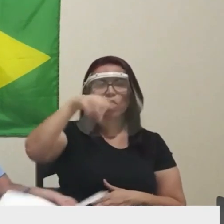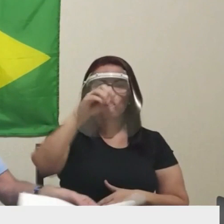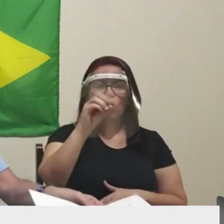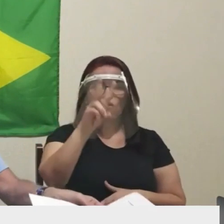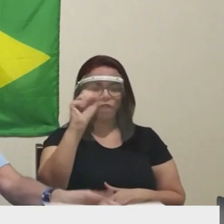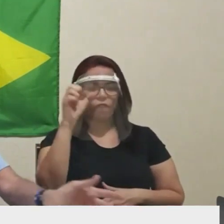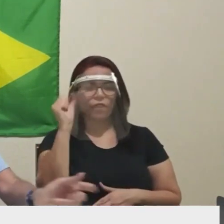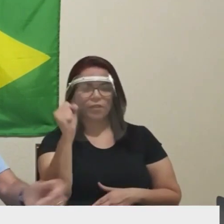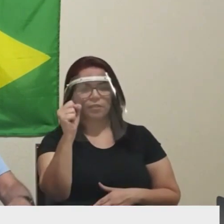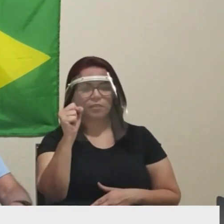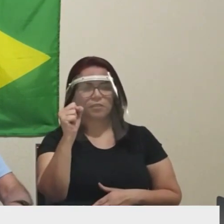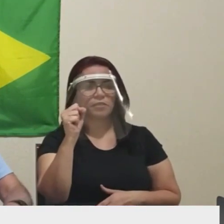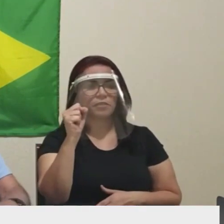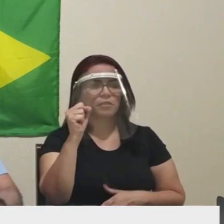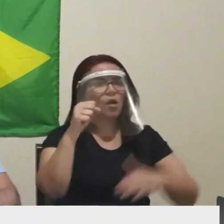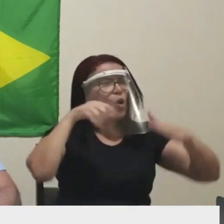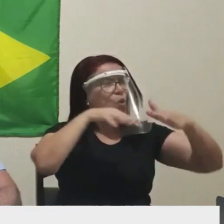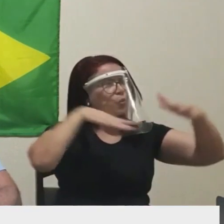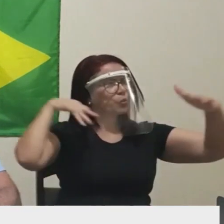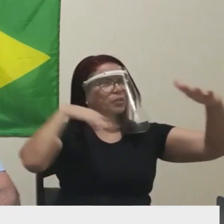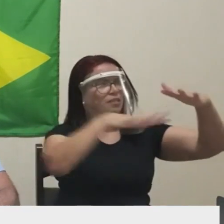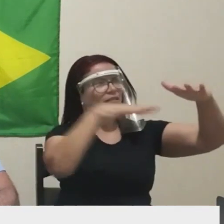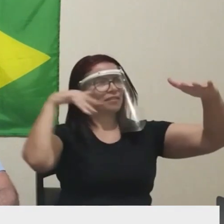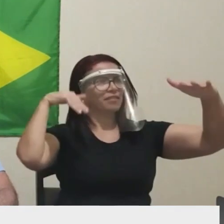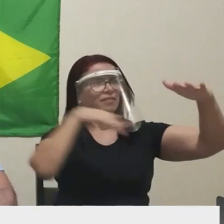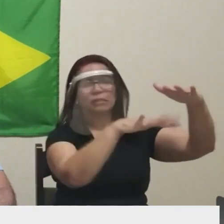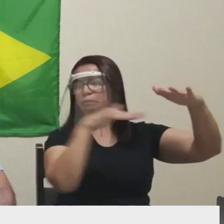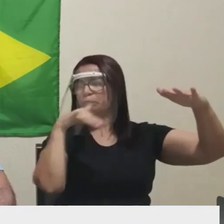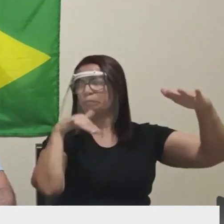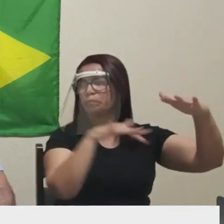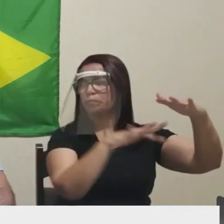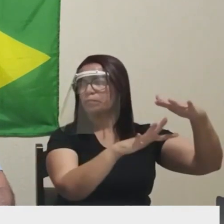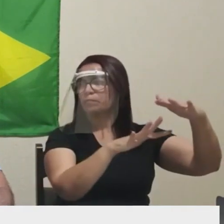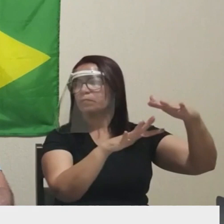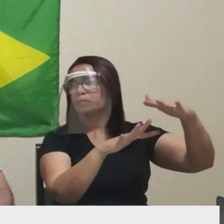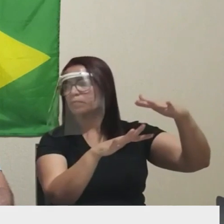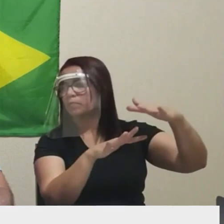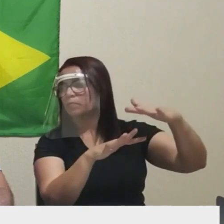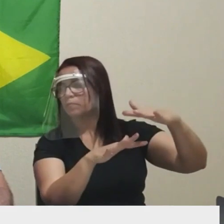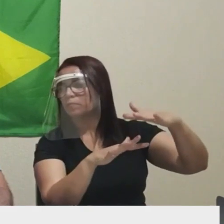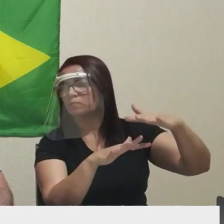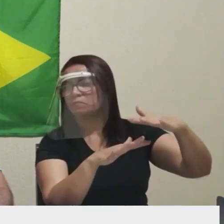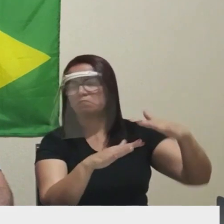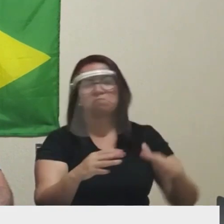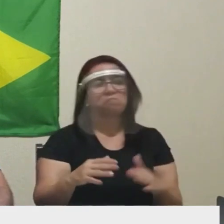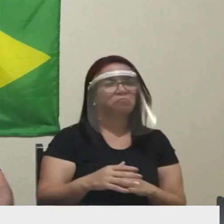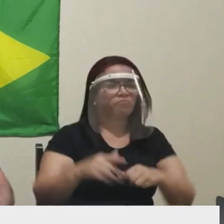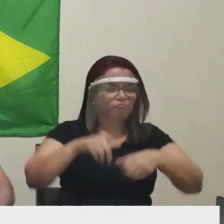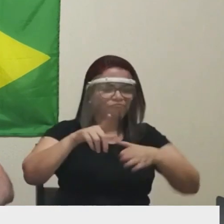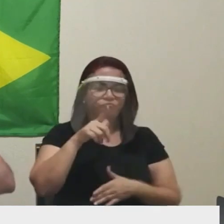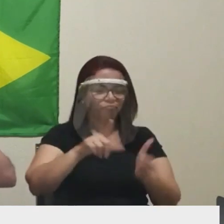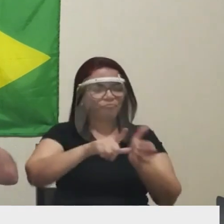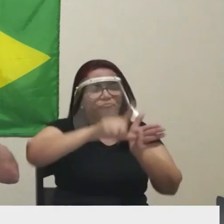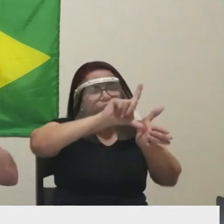fotovoltaica. Inclusive eu falei lá para aquele momento, né? Que nós estamos muito atrasados em ciência, tecnologia,